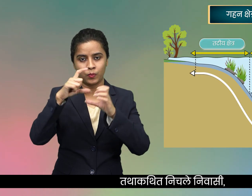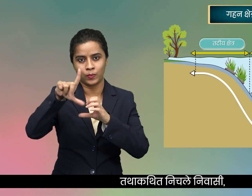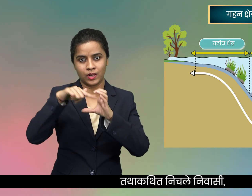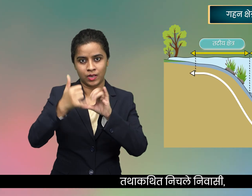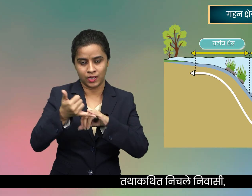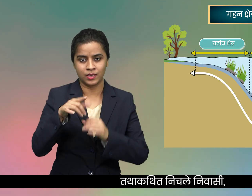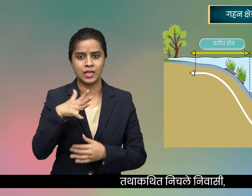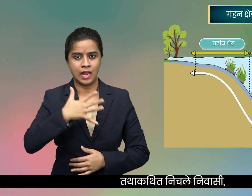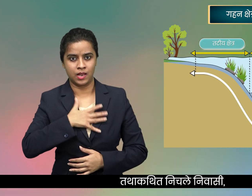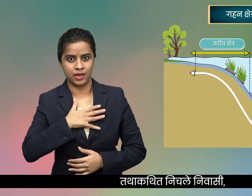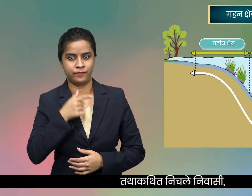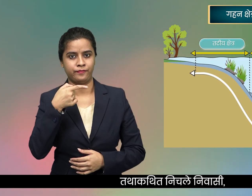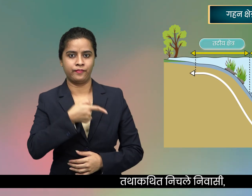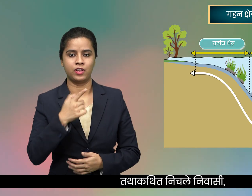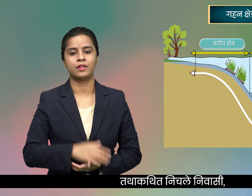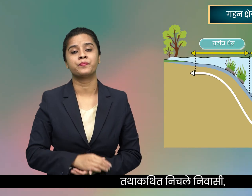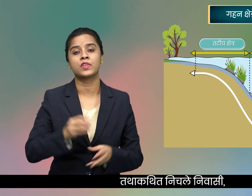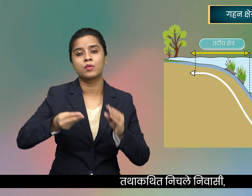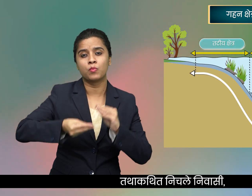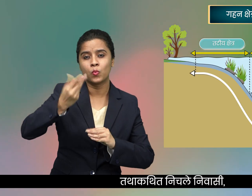तथा कथित निचले निवासी